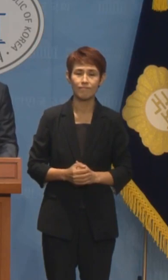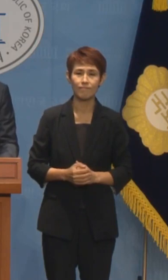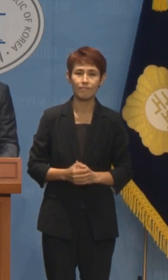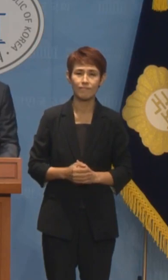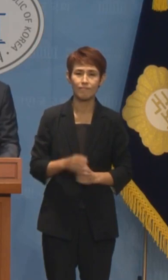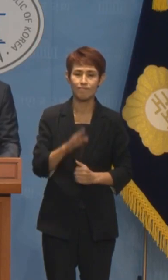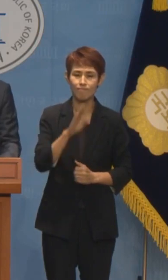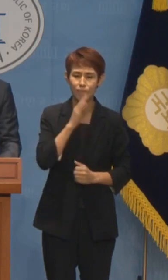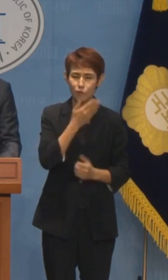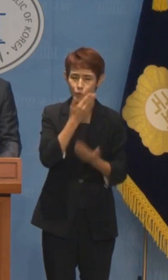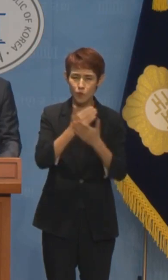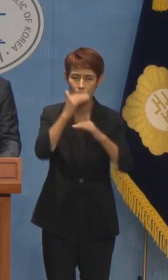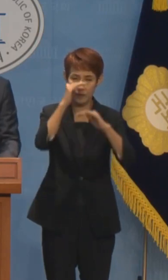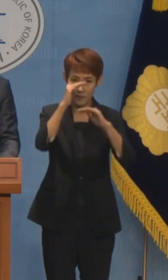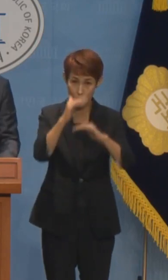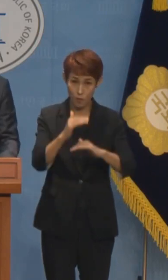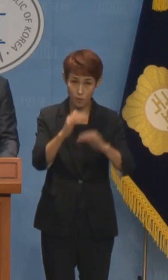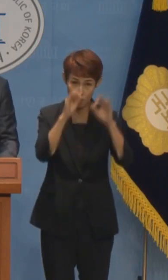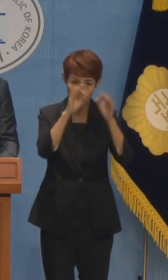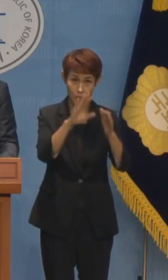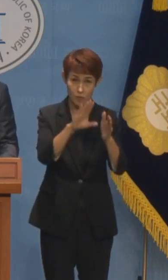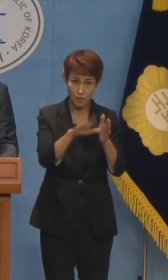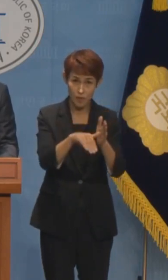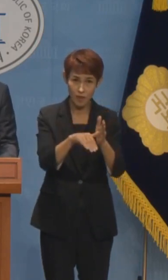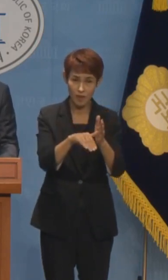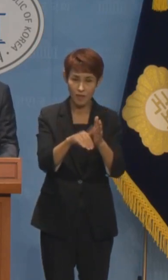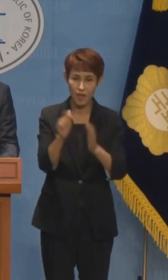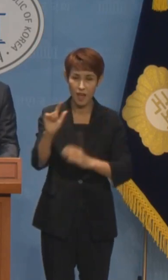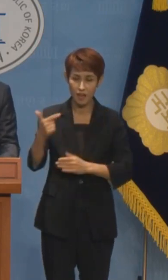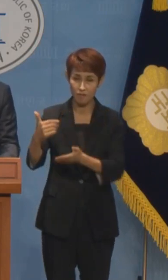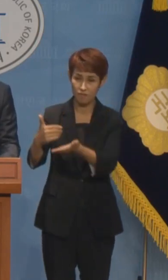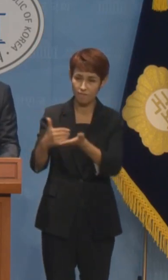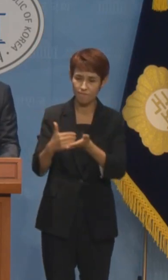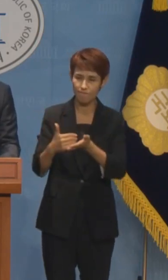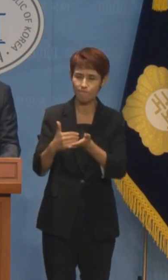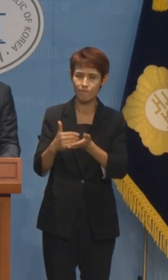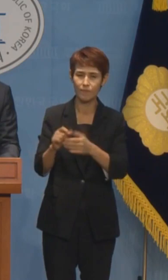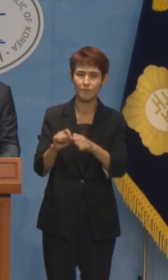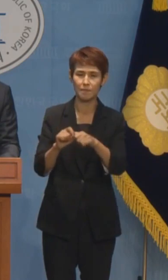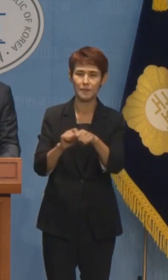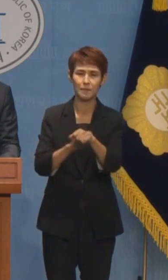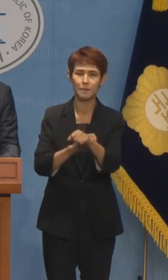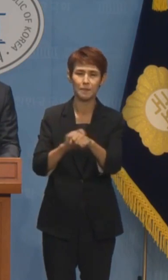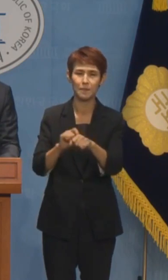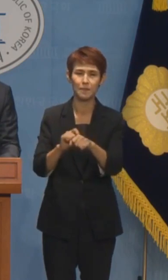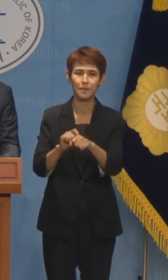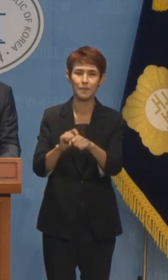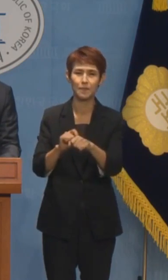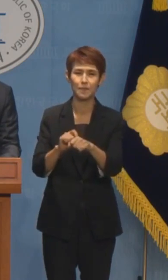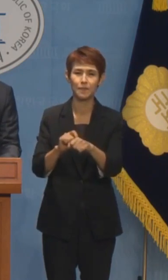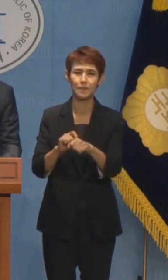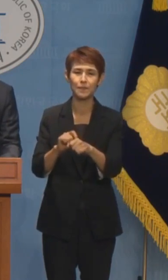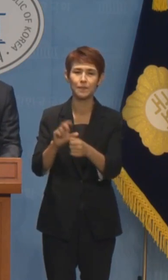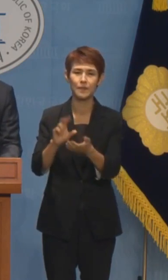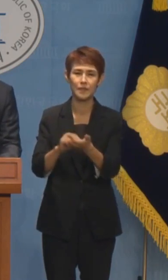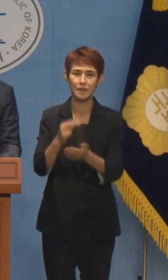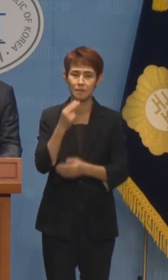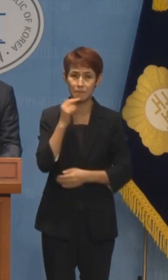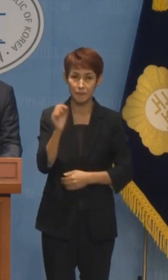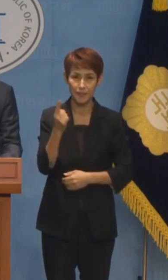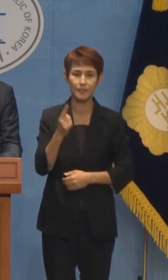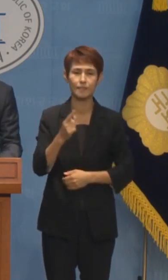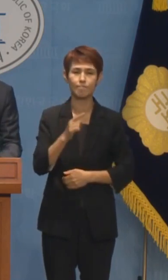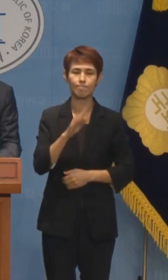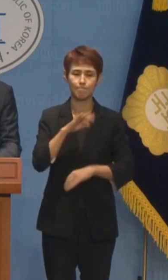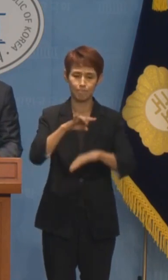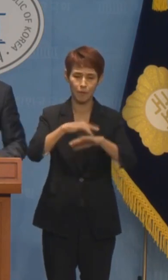당면한 의료 붕괴와 의료 대란 사태에 대응해야 한다는 어떤 본질적인 측면에서 논평을